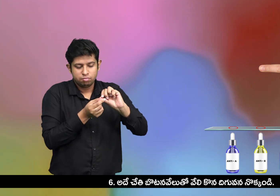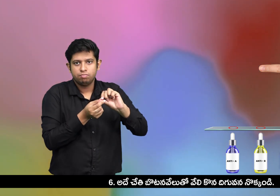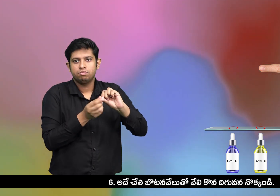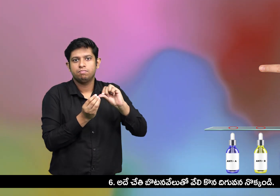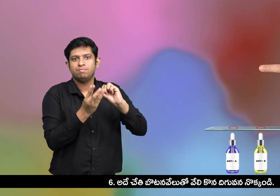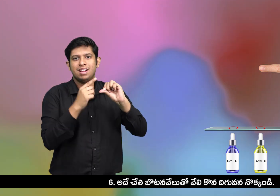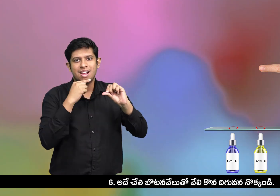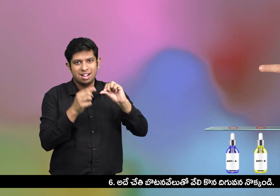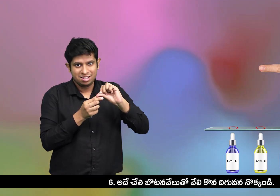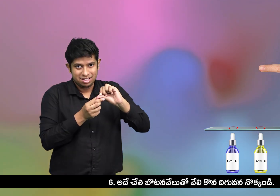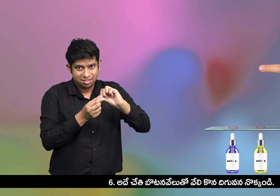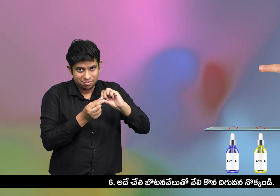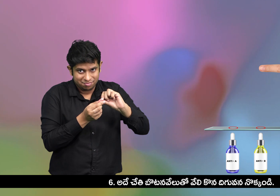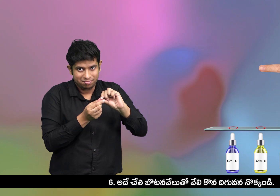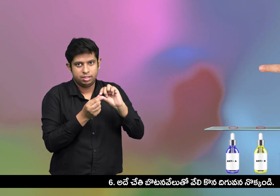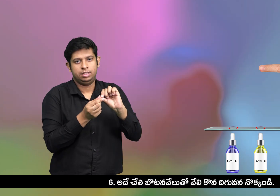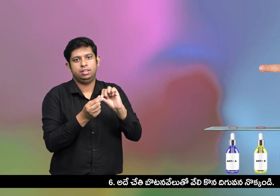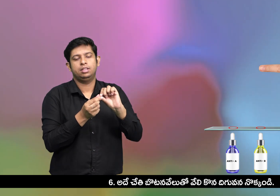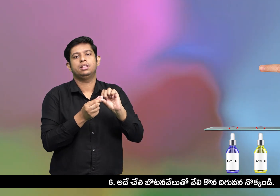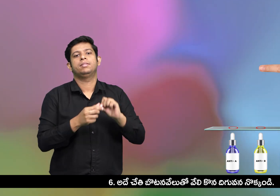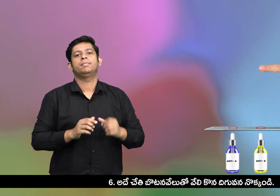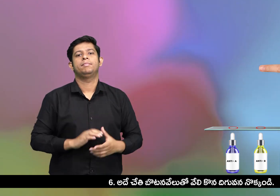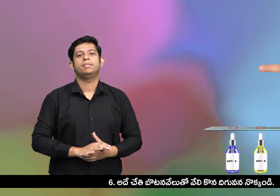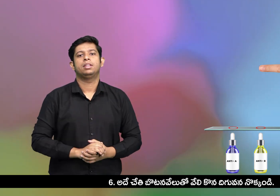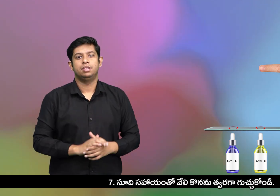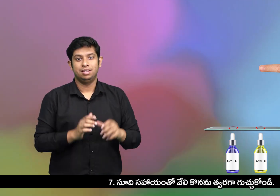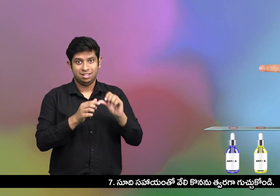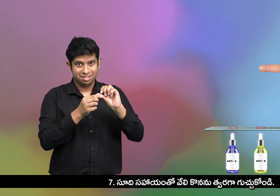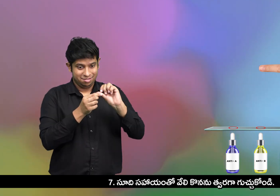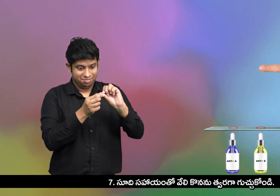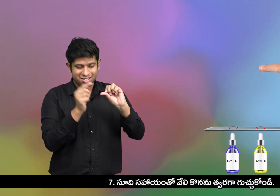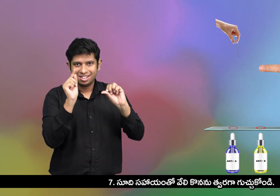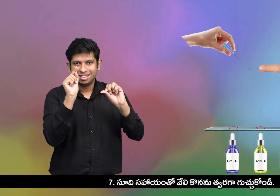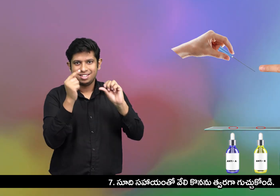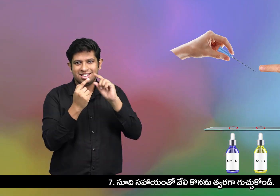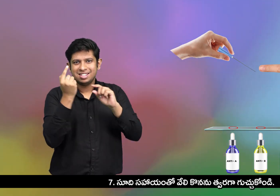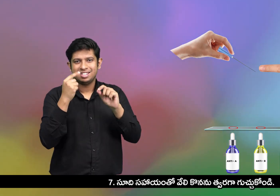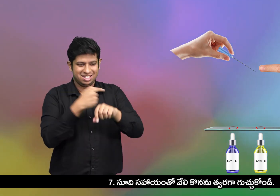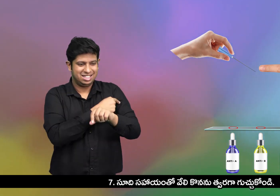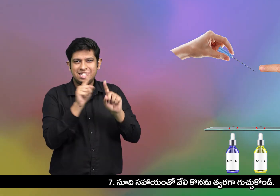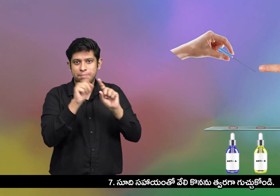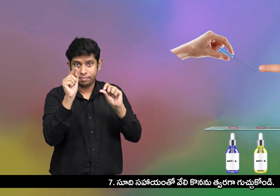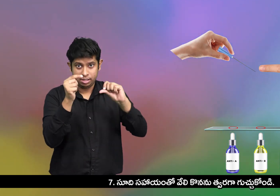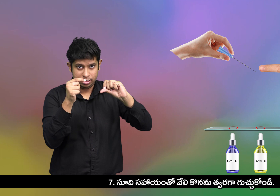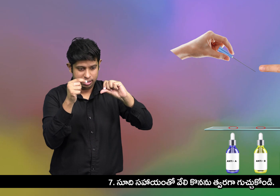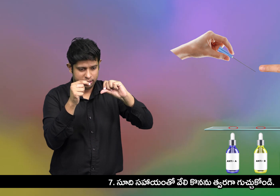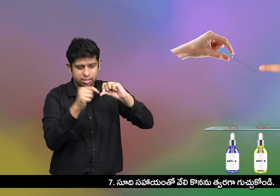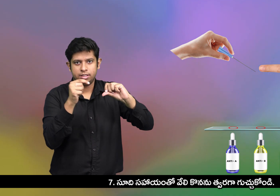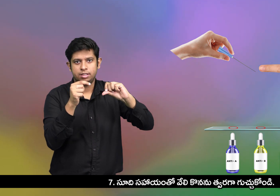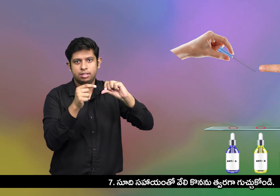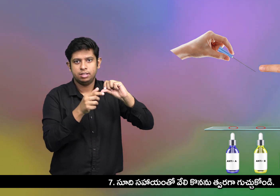చేతి బొటనవేలుతో వేలి కొన దిగువన నొక్కండి. 7 సూది సహాయంతో వేలి